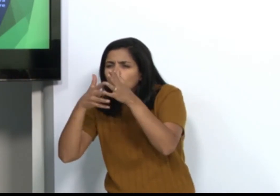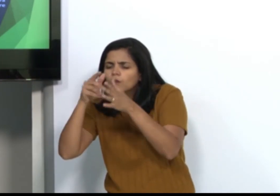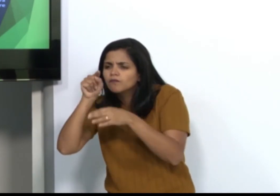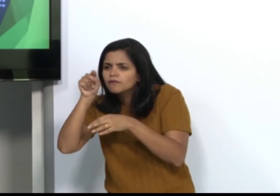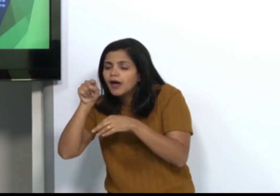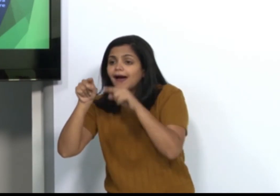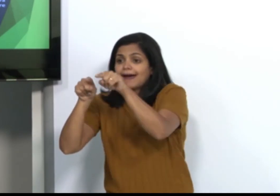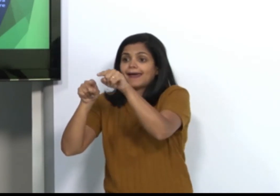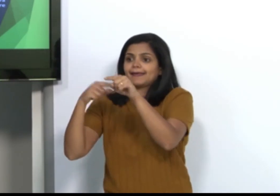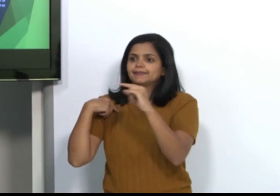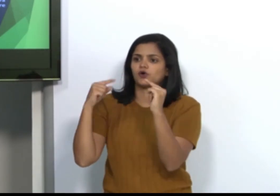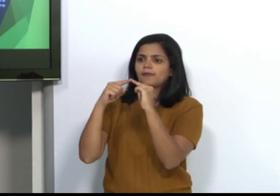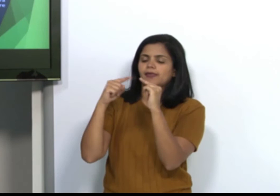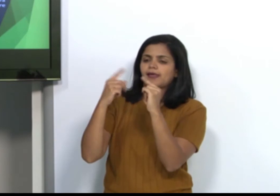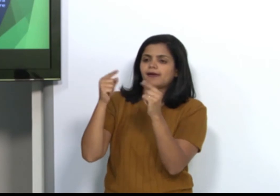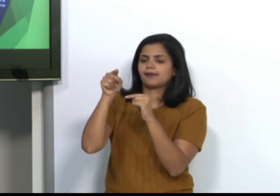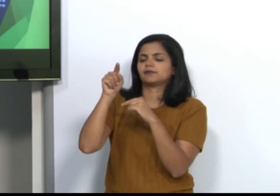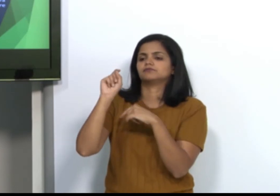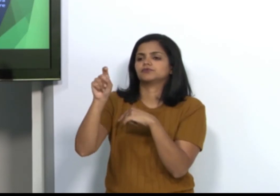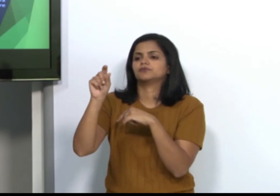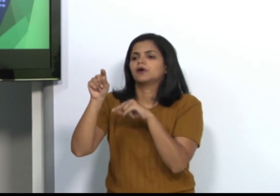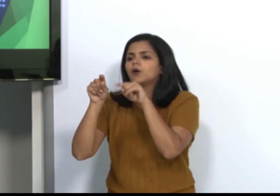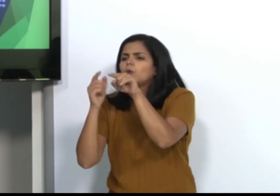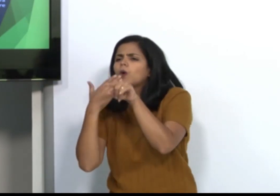Ver qual palavra combina com o sinal.